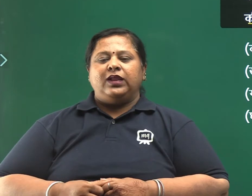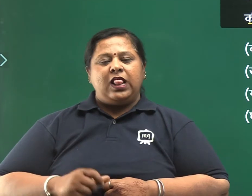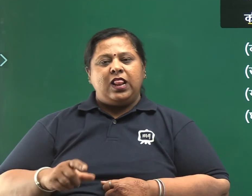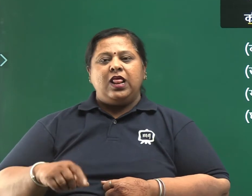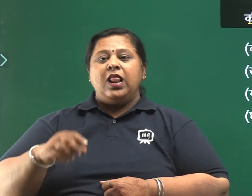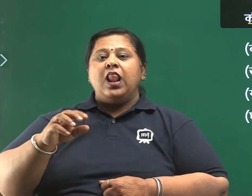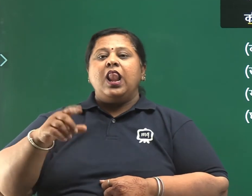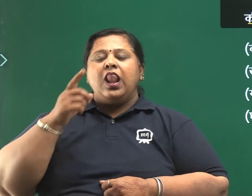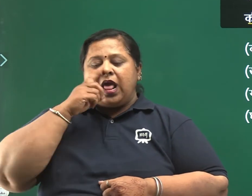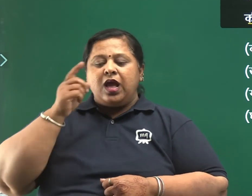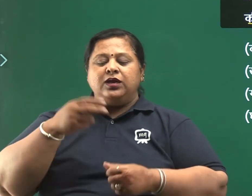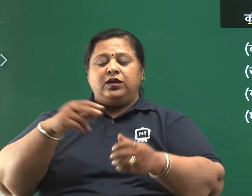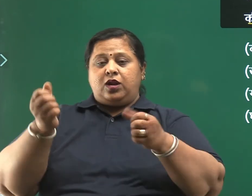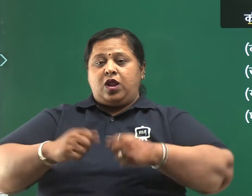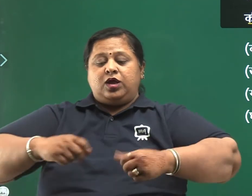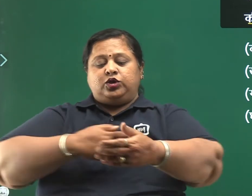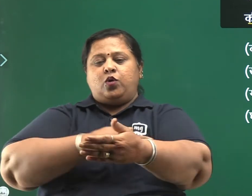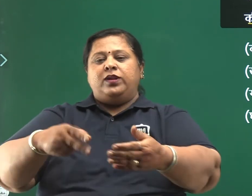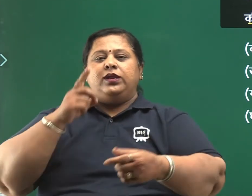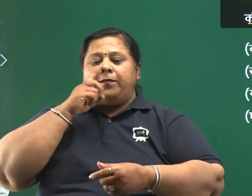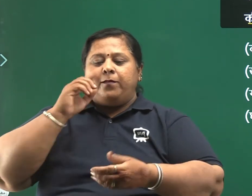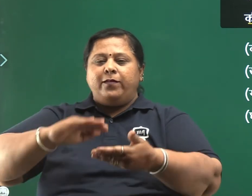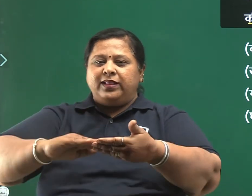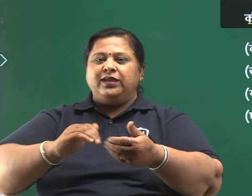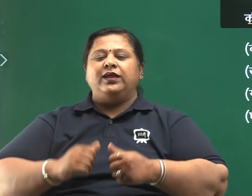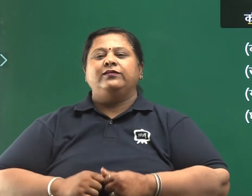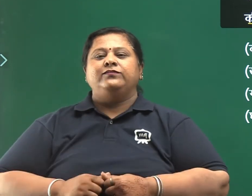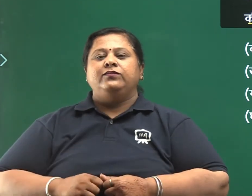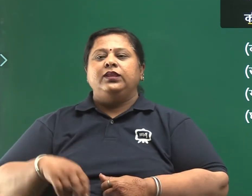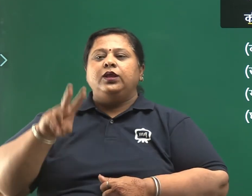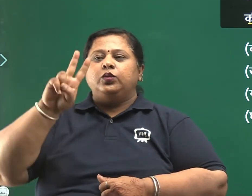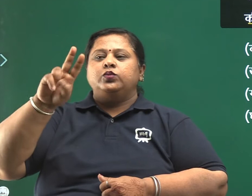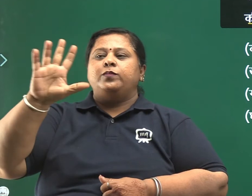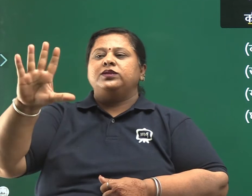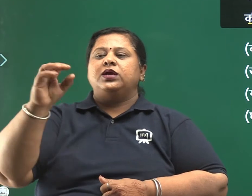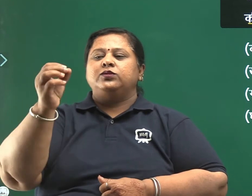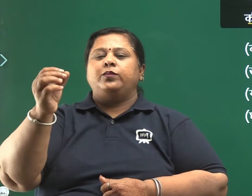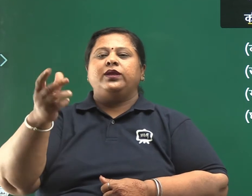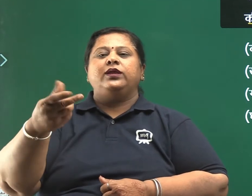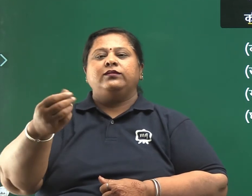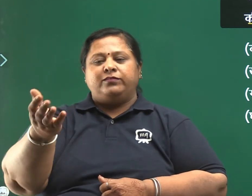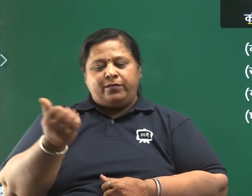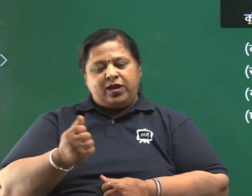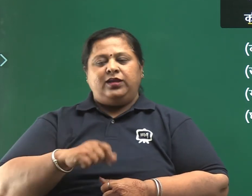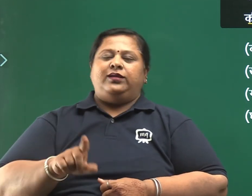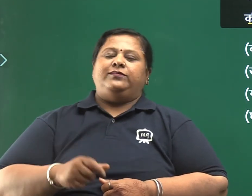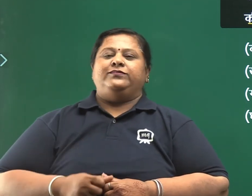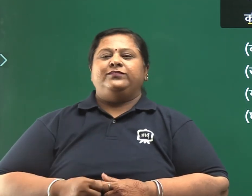लाला झाओमल जी की पत्नी ने 250 रुपये की मांग